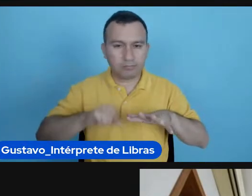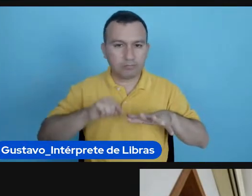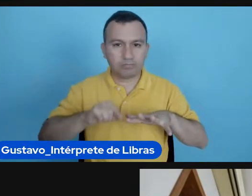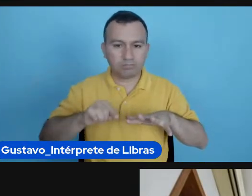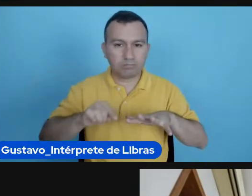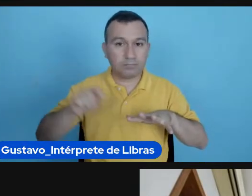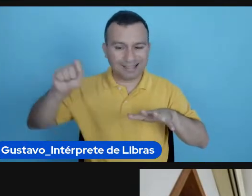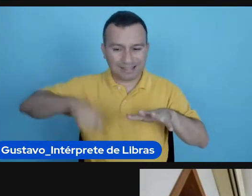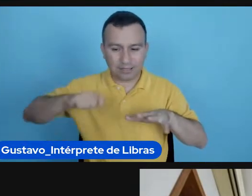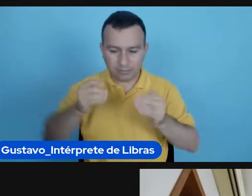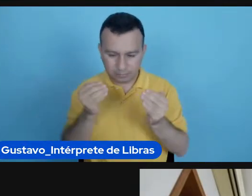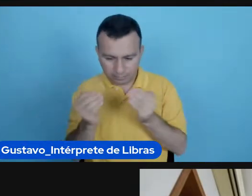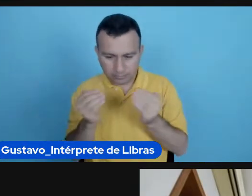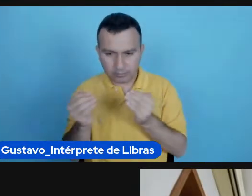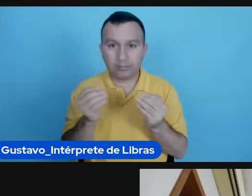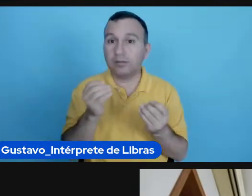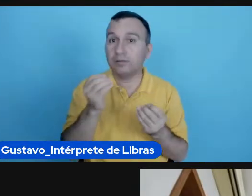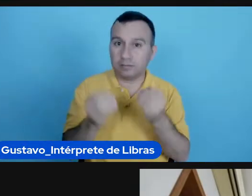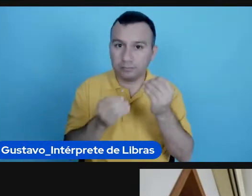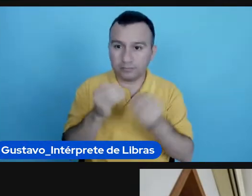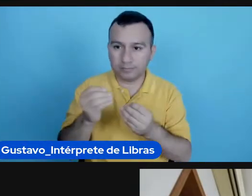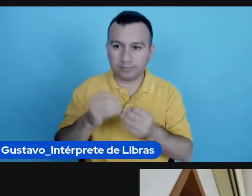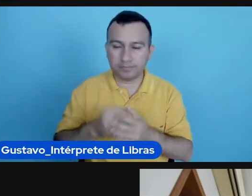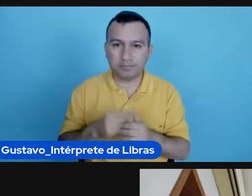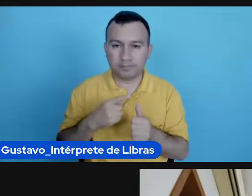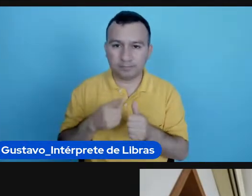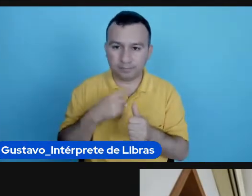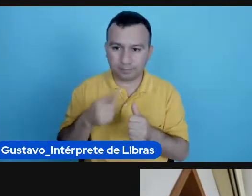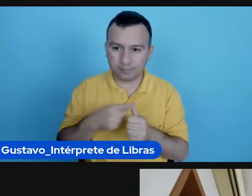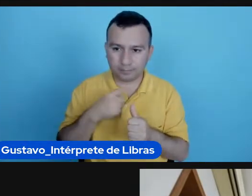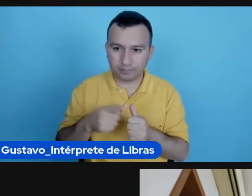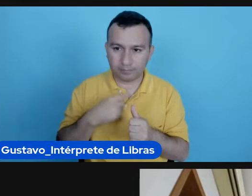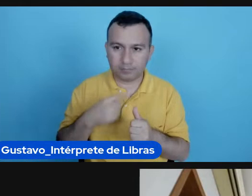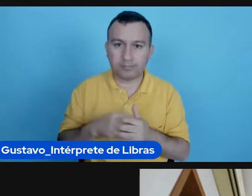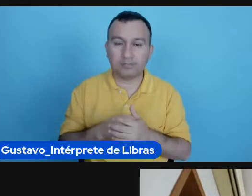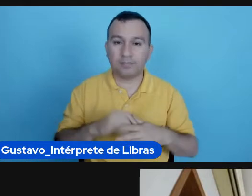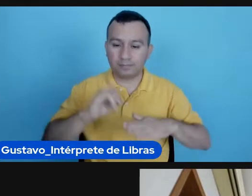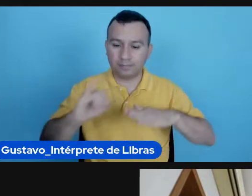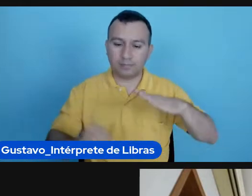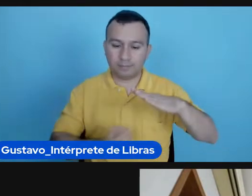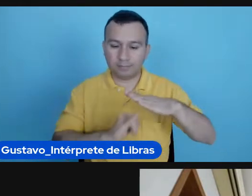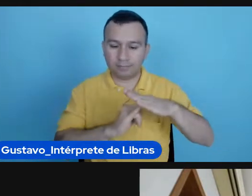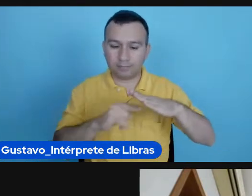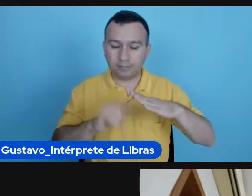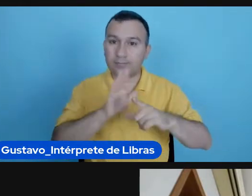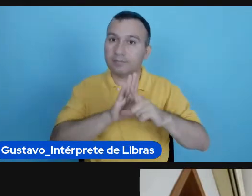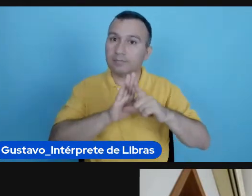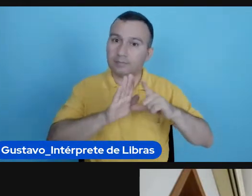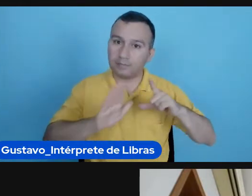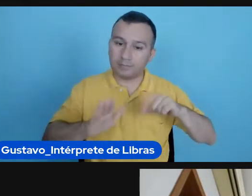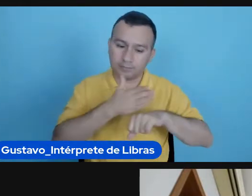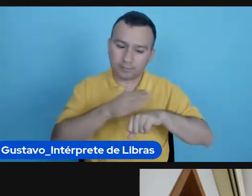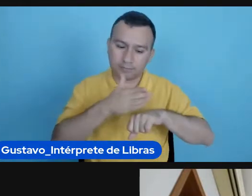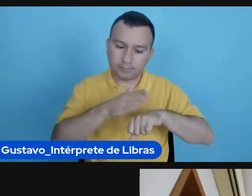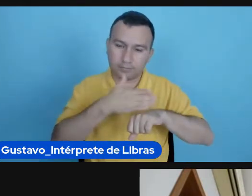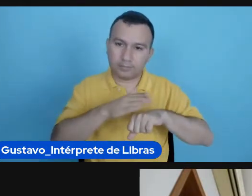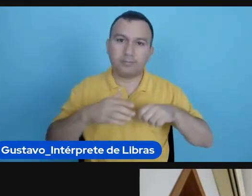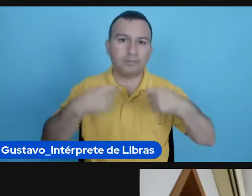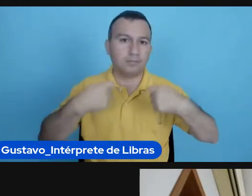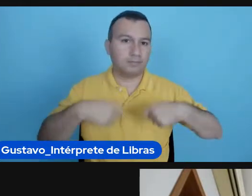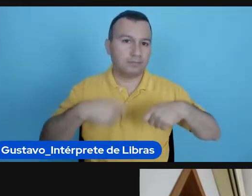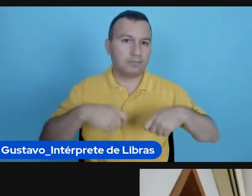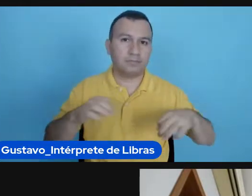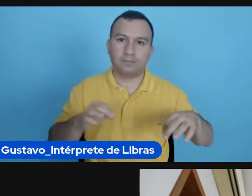vejo que a instituição ela tem que estar preparada. Deveria estar, mas não está. A